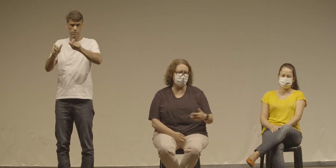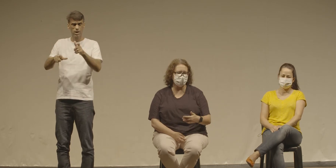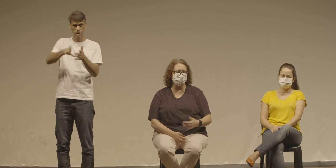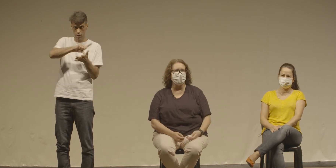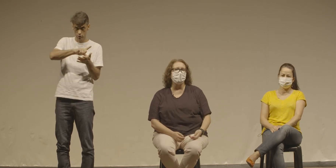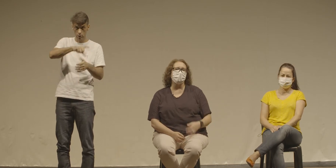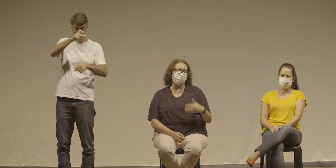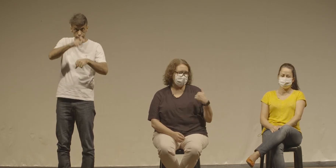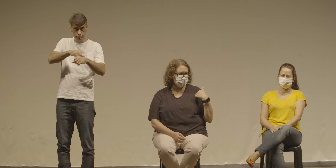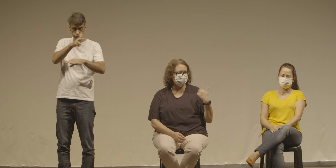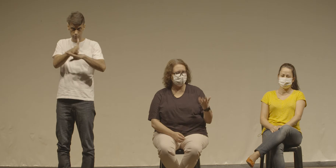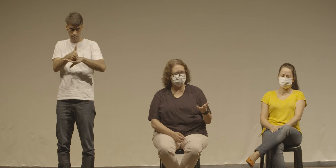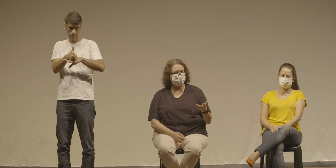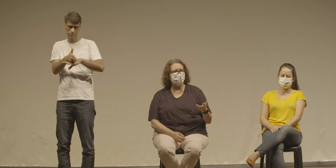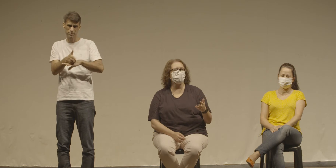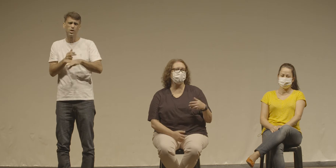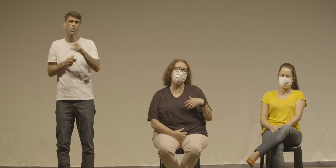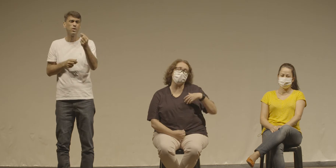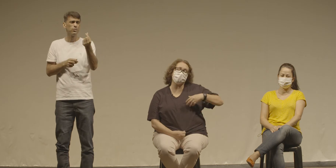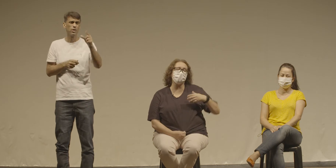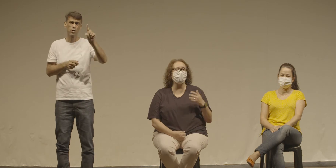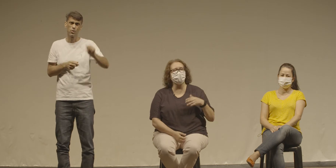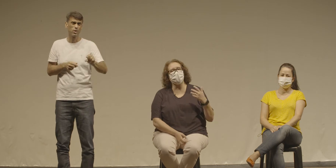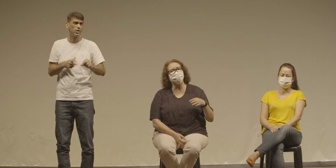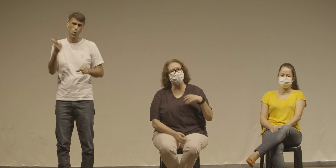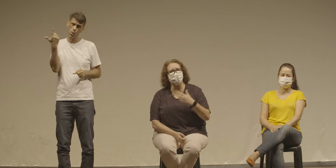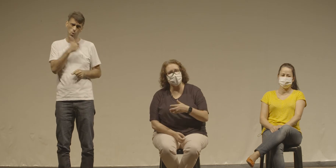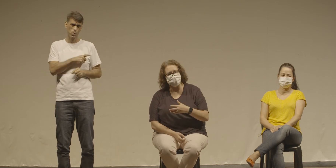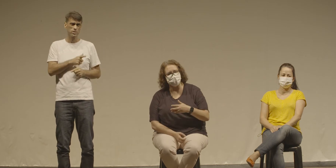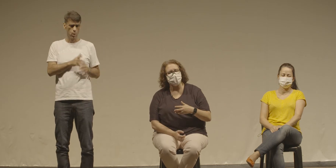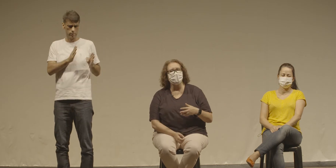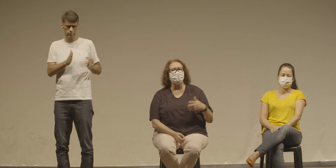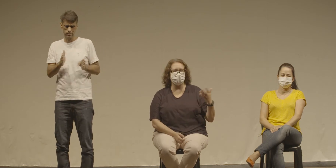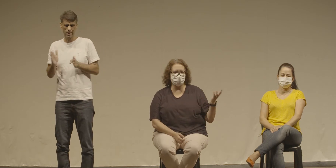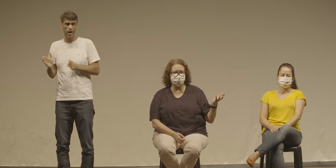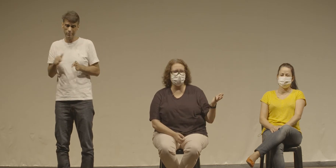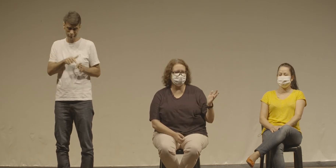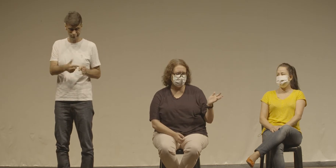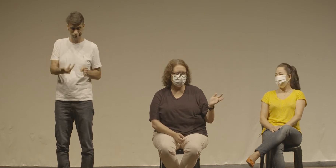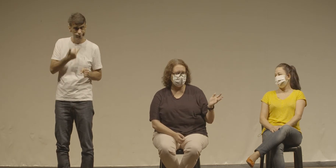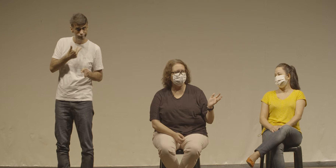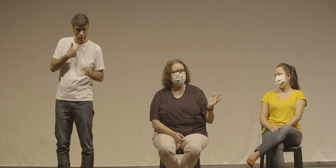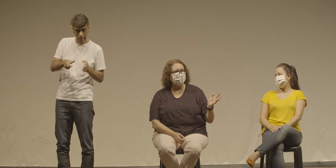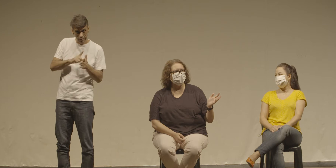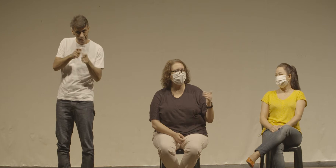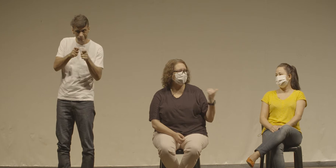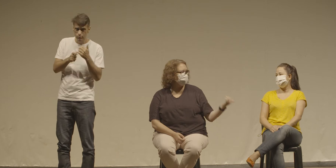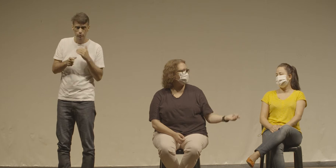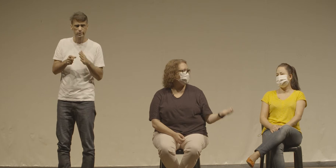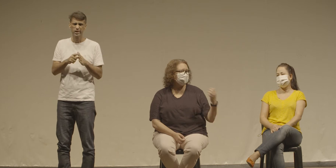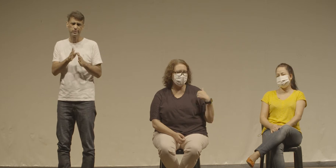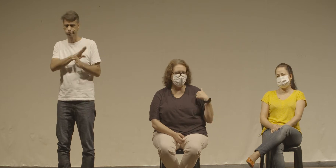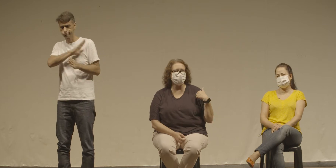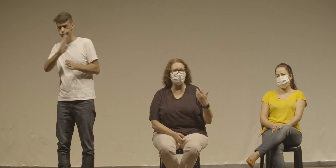para o set. Como a gente teve baixo orçamento, a gente não conseguiu cumprir todas as etapas que costumam se cumprir. Então,